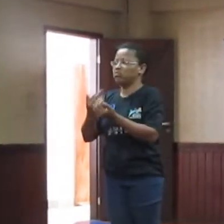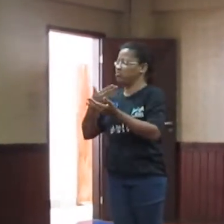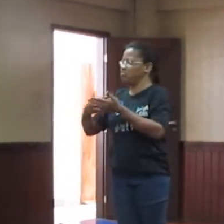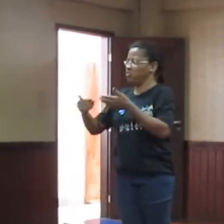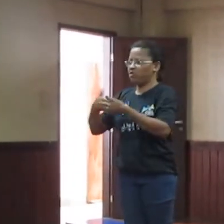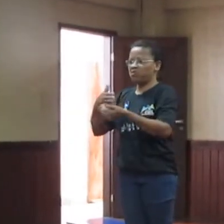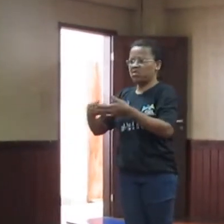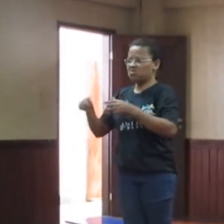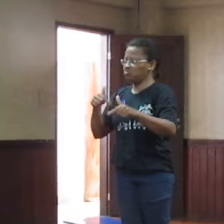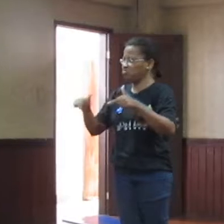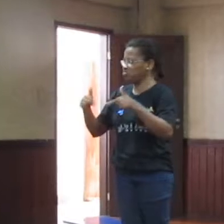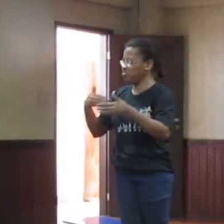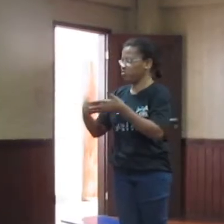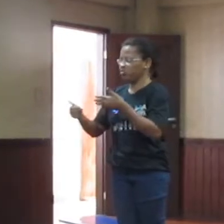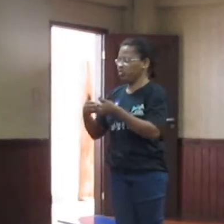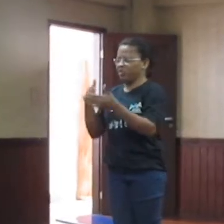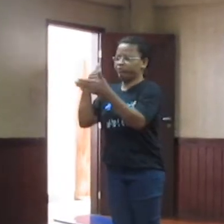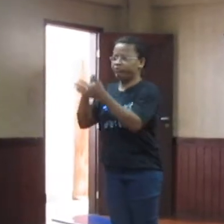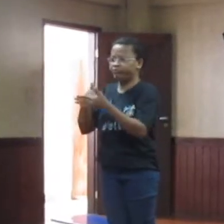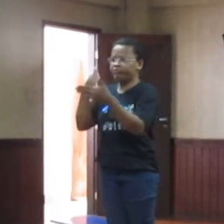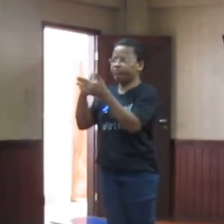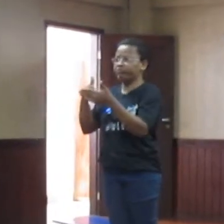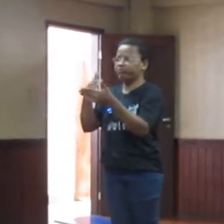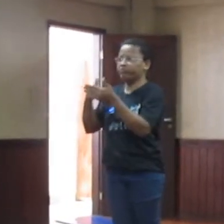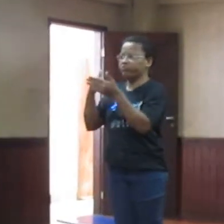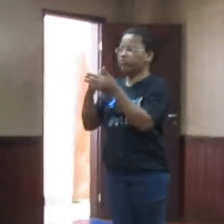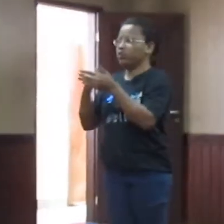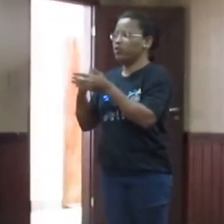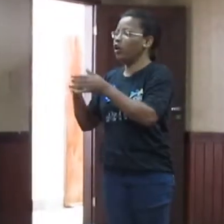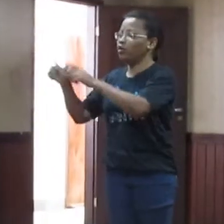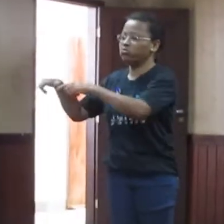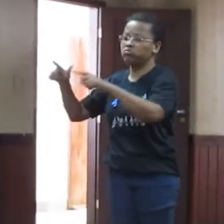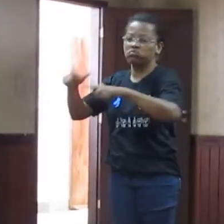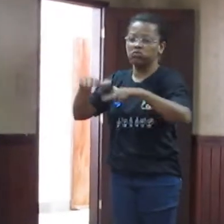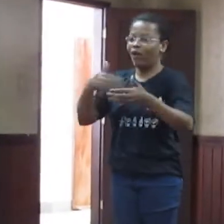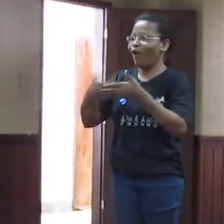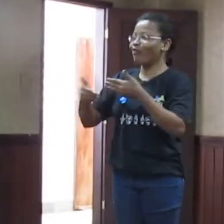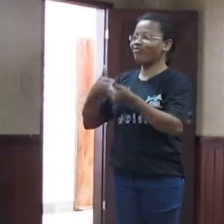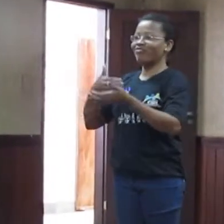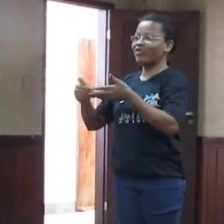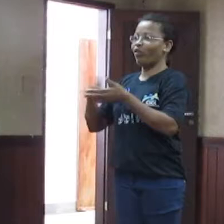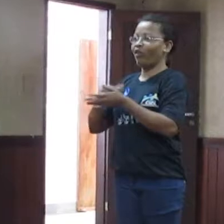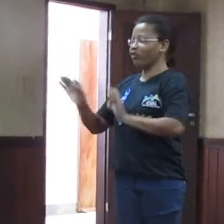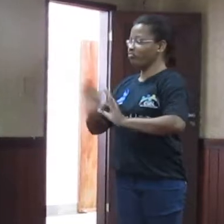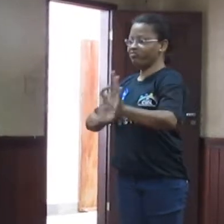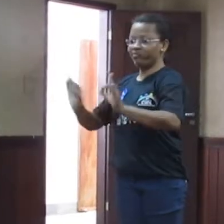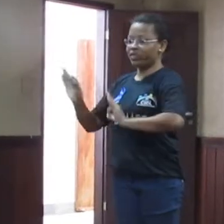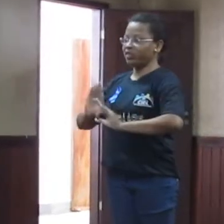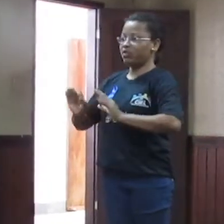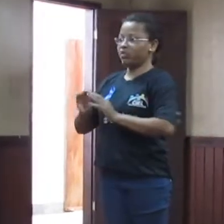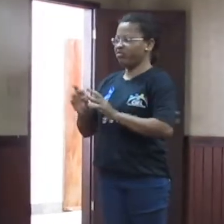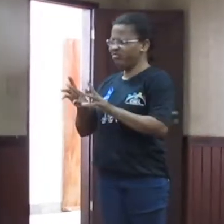quiser. Então nada impede a eles. Eles se integram na sociedade como se fosse qualquer um de nós. Então não